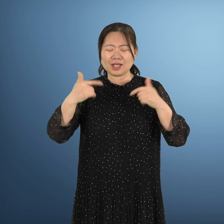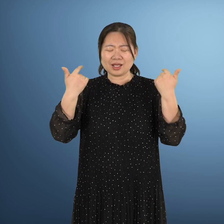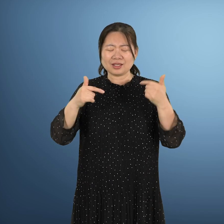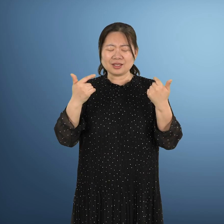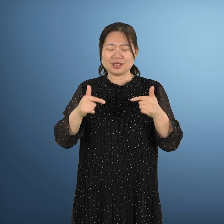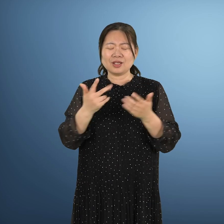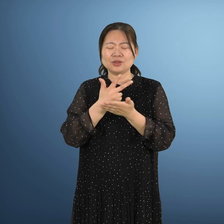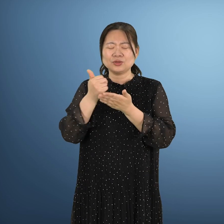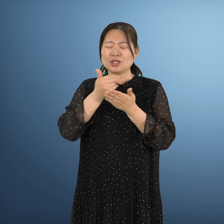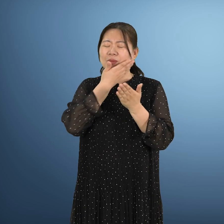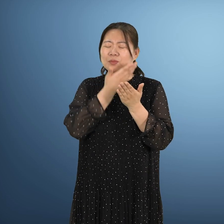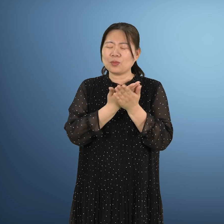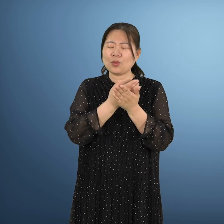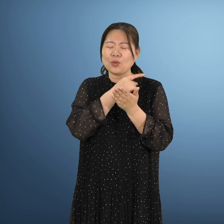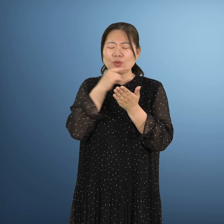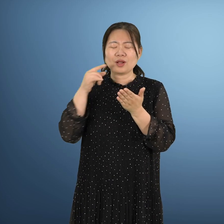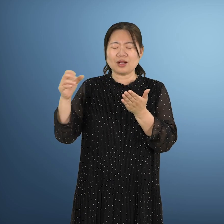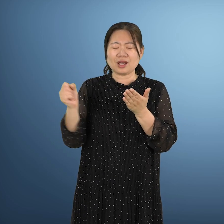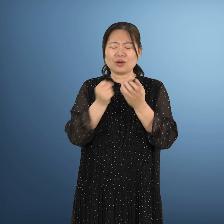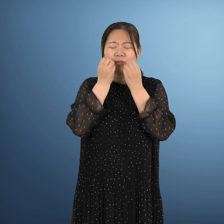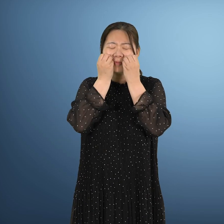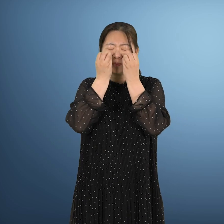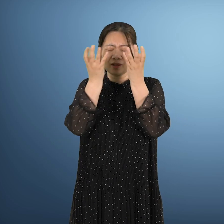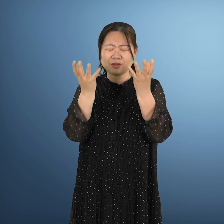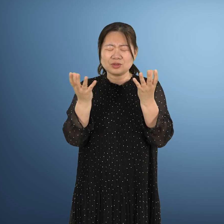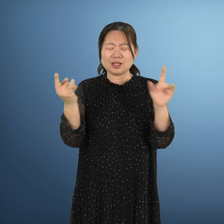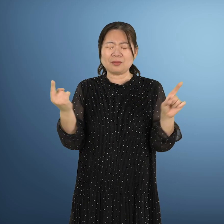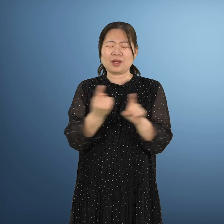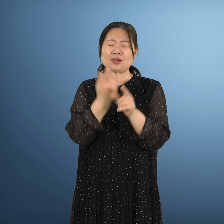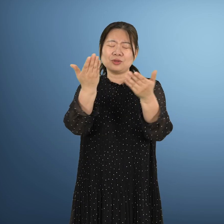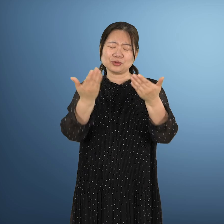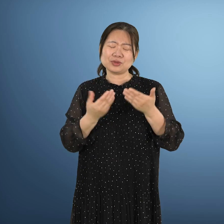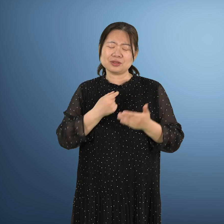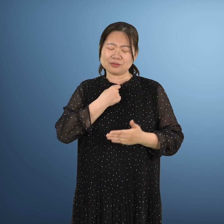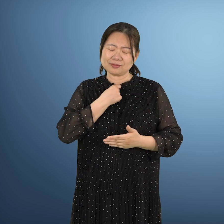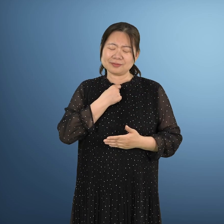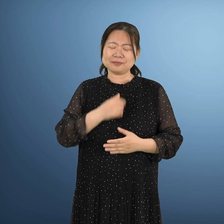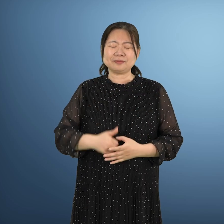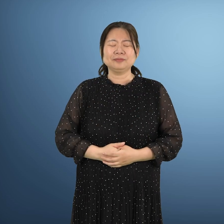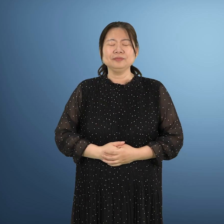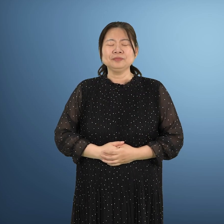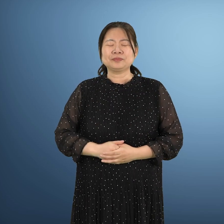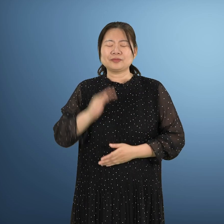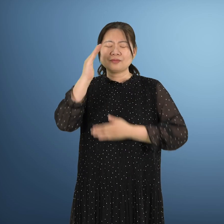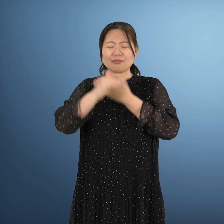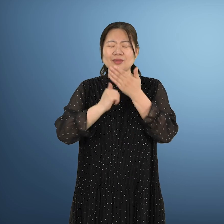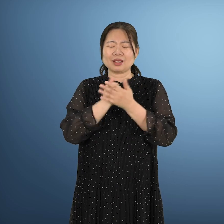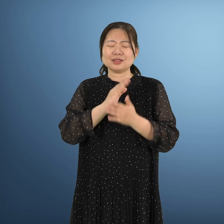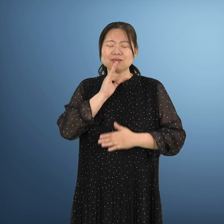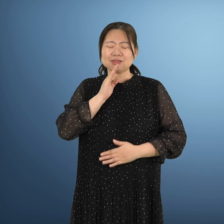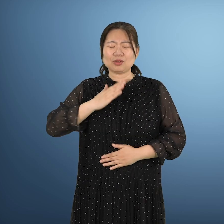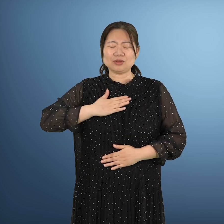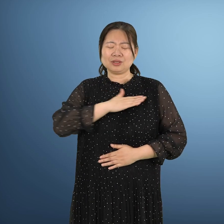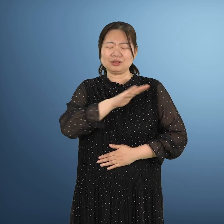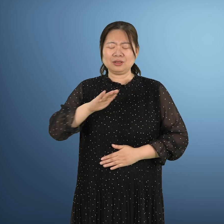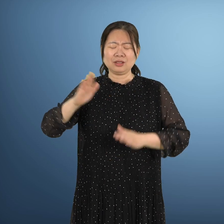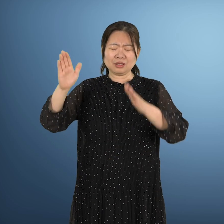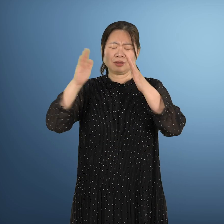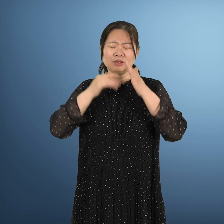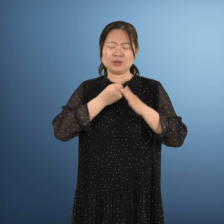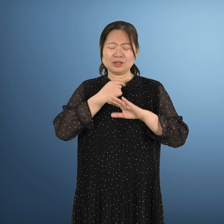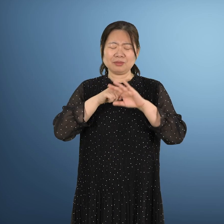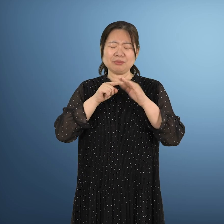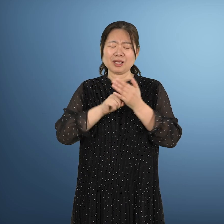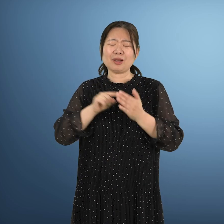매일매일 주의 보혈로 새롭게 하여 주시옵기를 원합니다. 하나님이 진정 우리를 향하여 원하시는